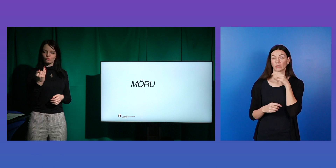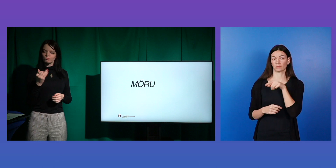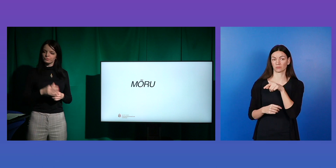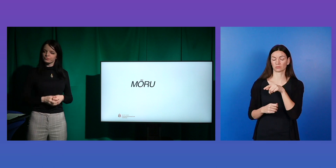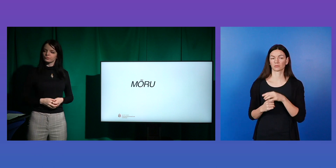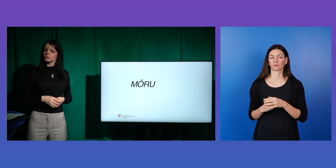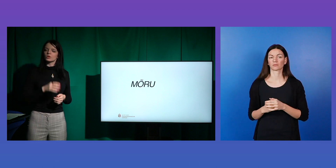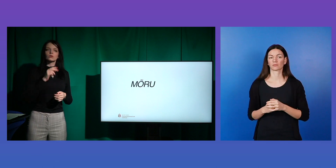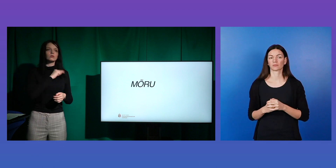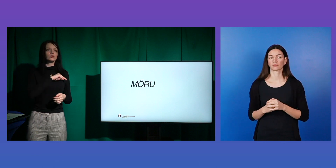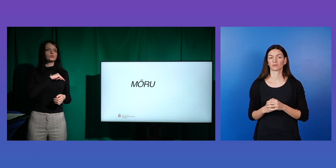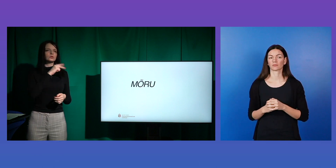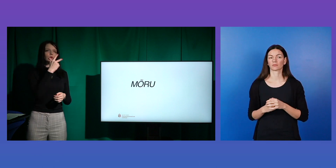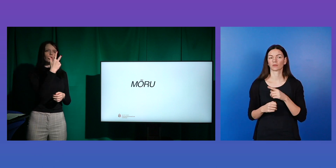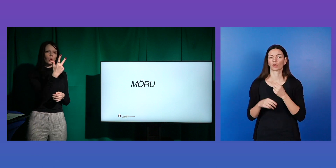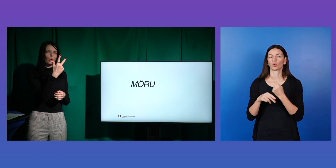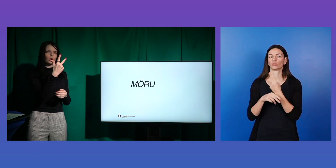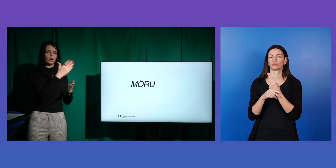Mõru.